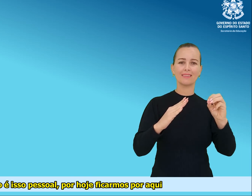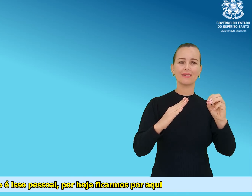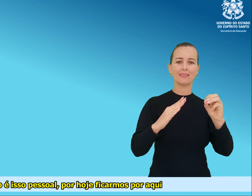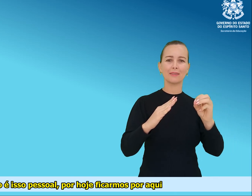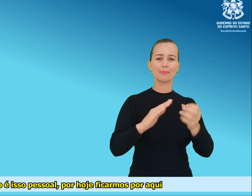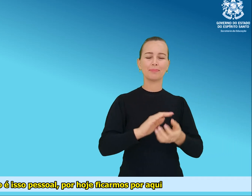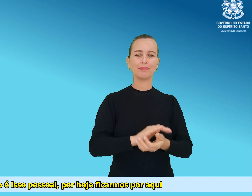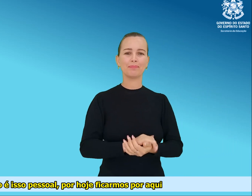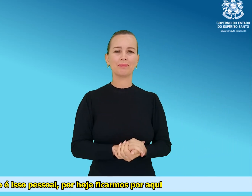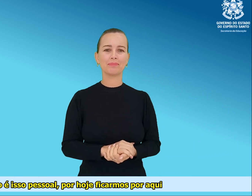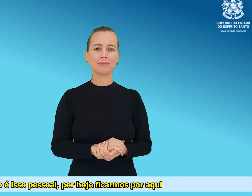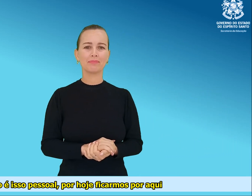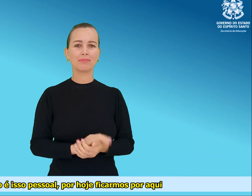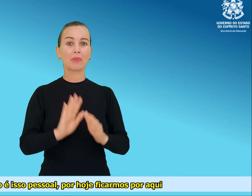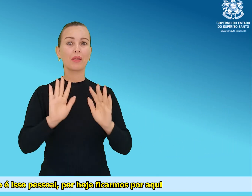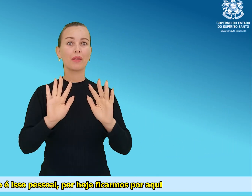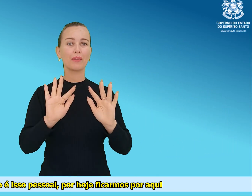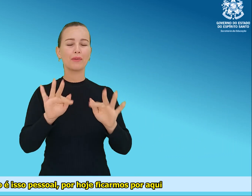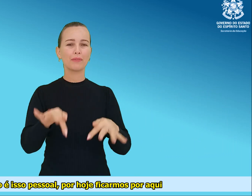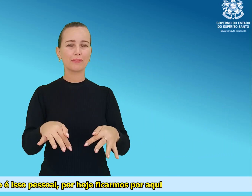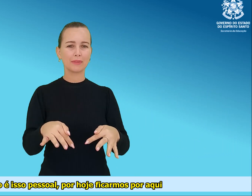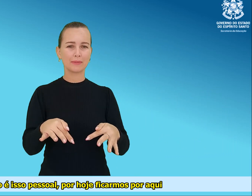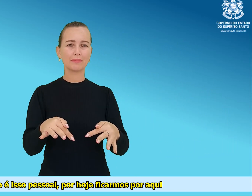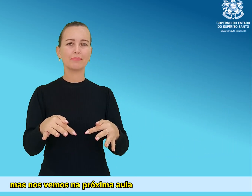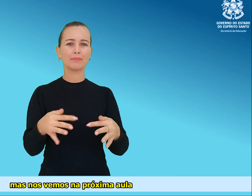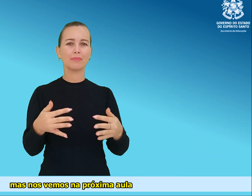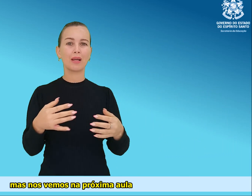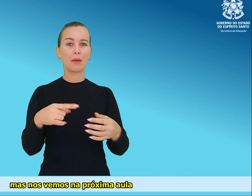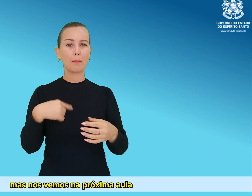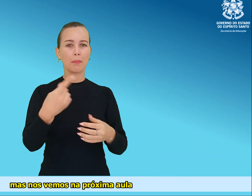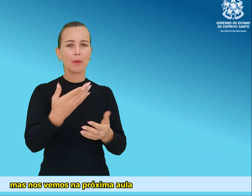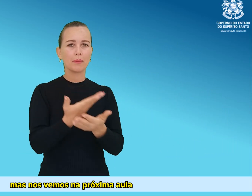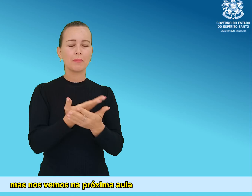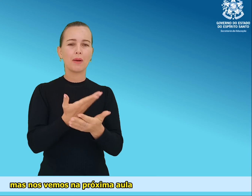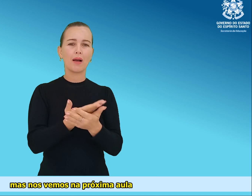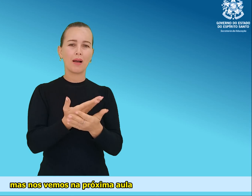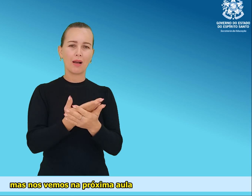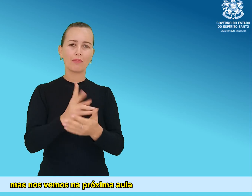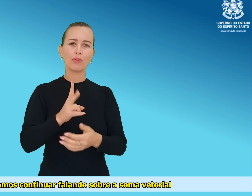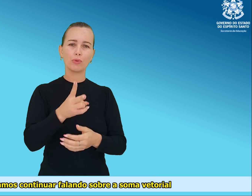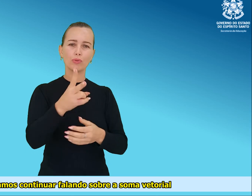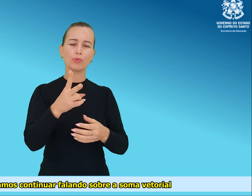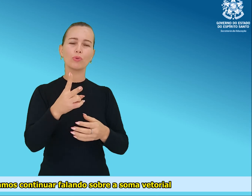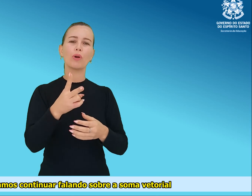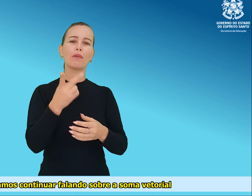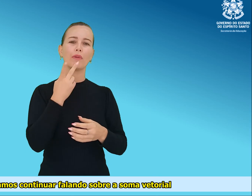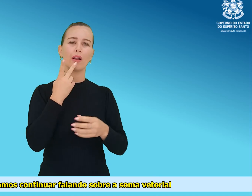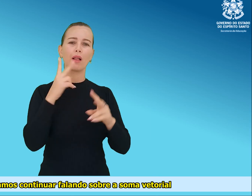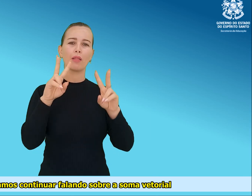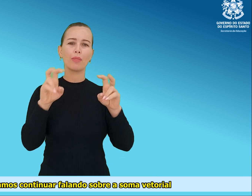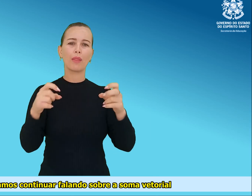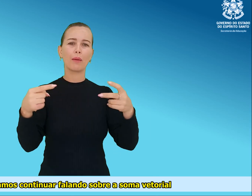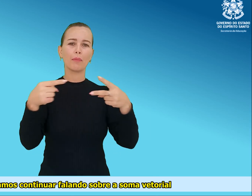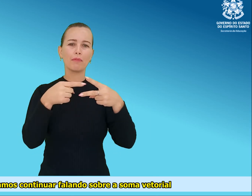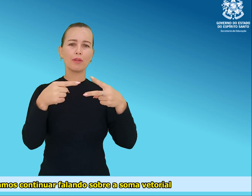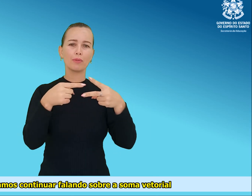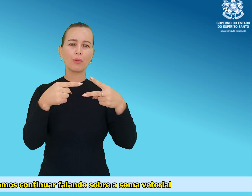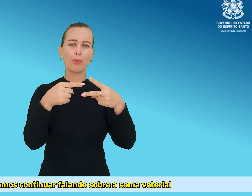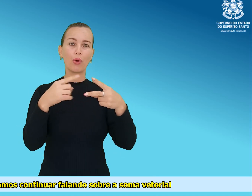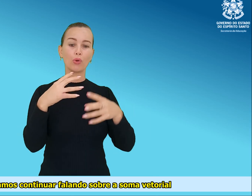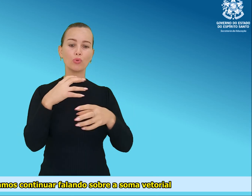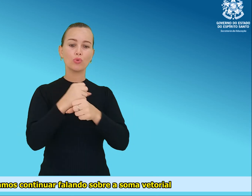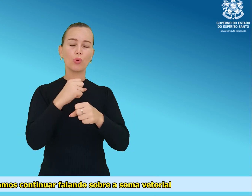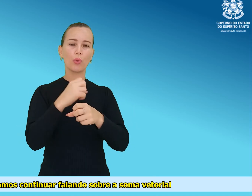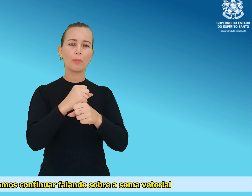Então é isso, pessoal. Por hoje ficamos por aqui, mas nos vemos na próxima aula, onde vamos continuar falando sobre